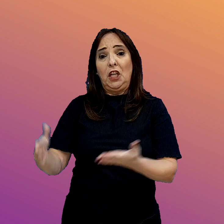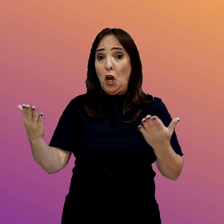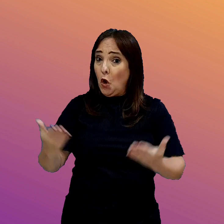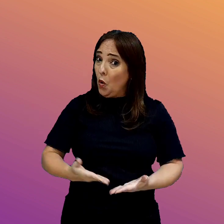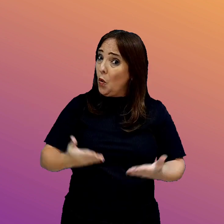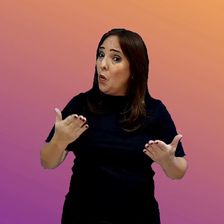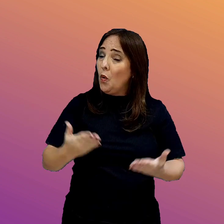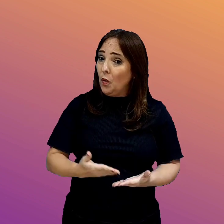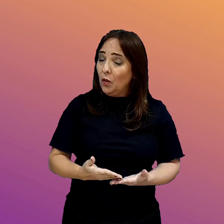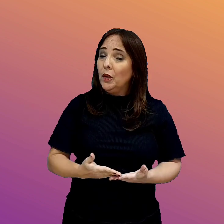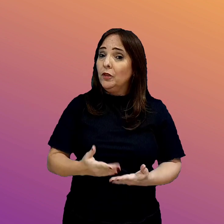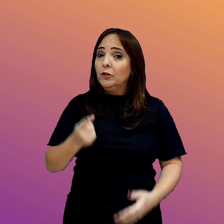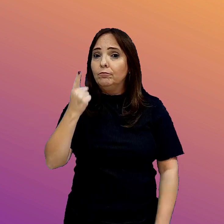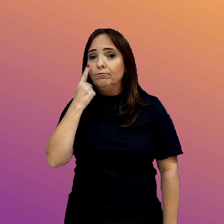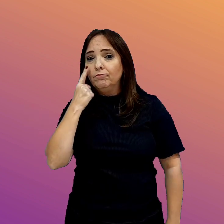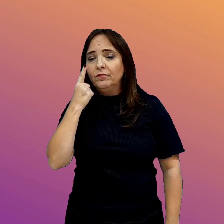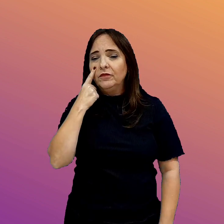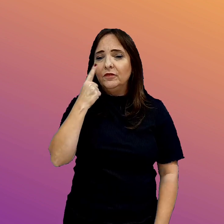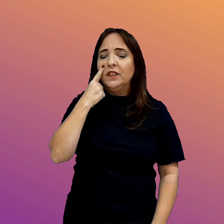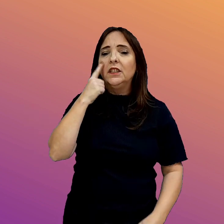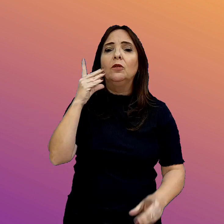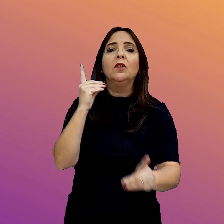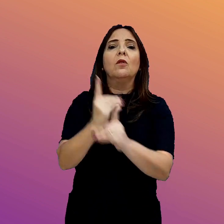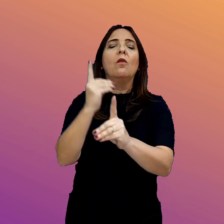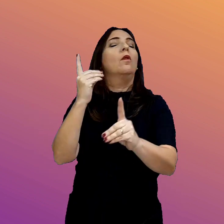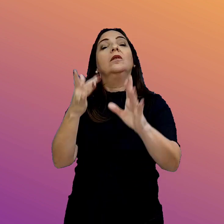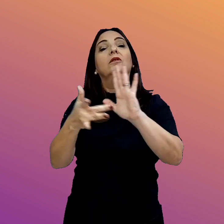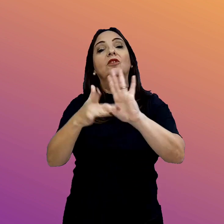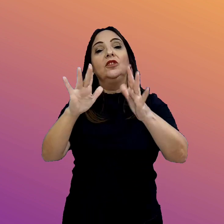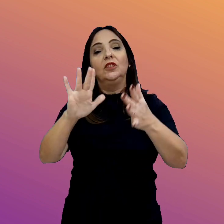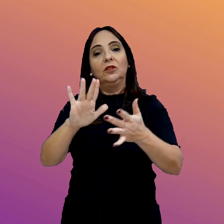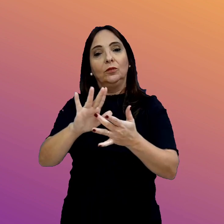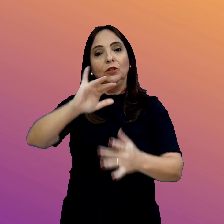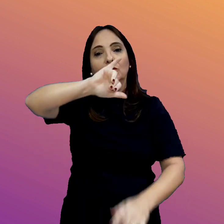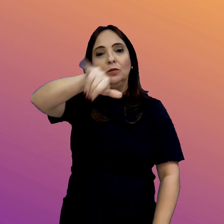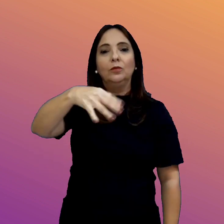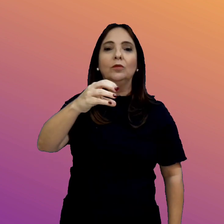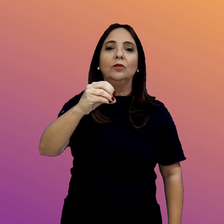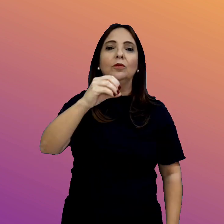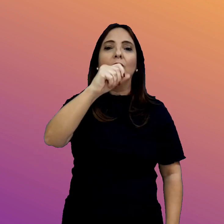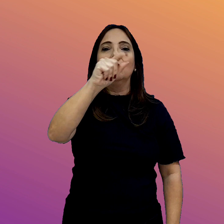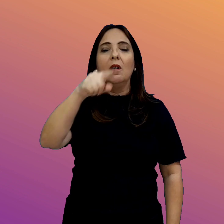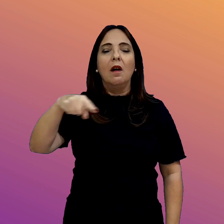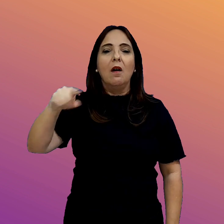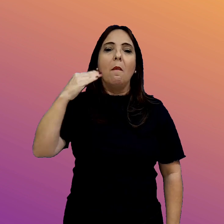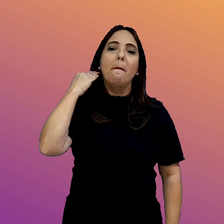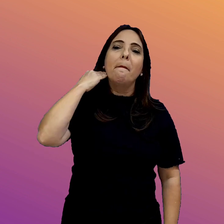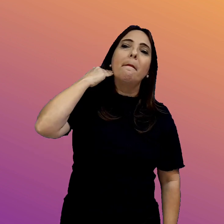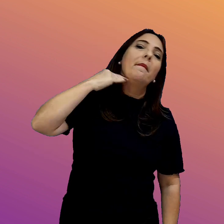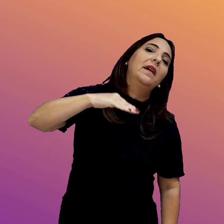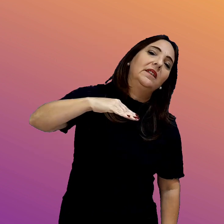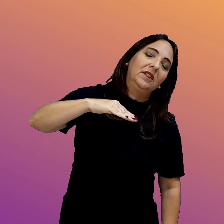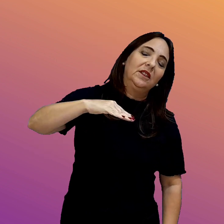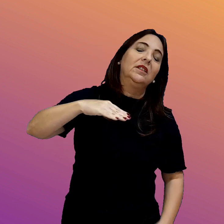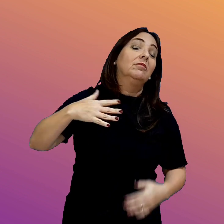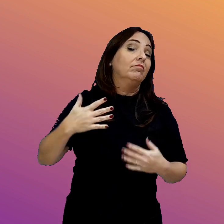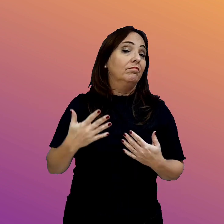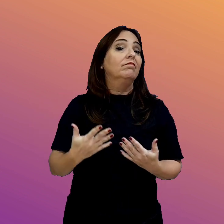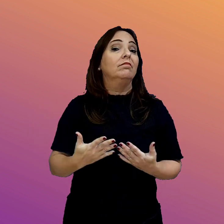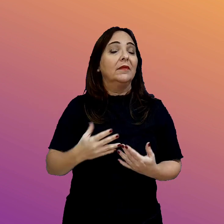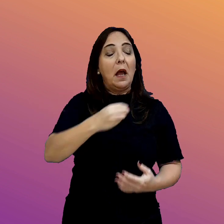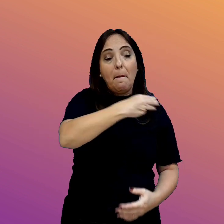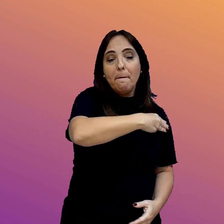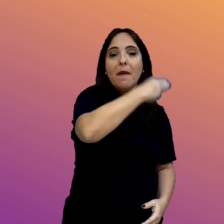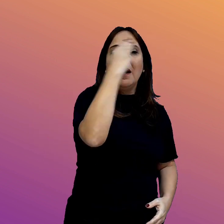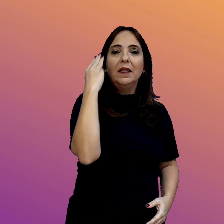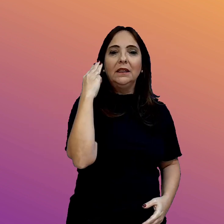hoje vendo o encontro de Jesus com João, né? E engraçado que